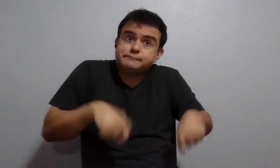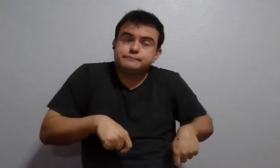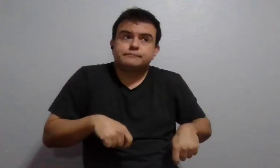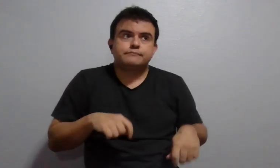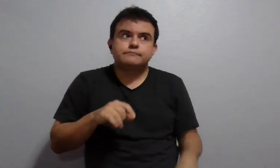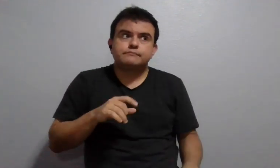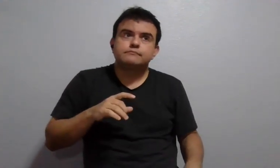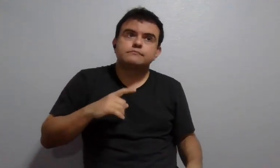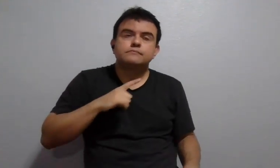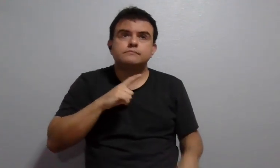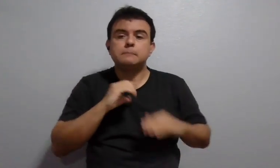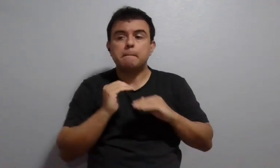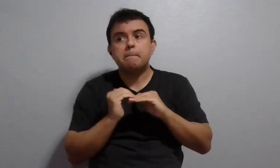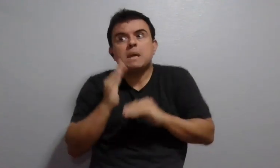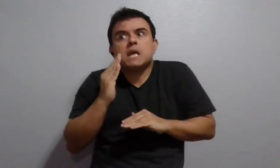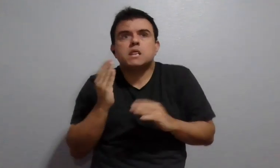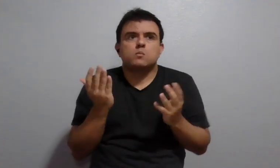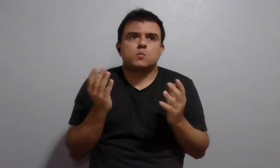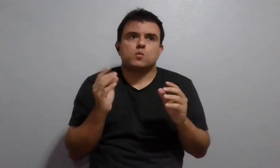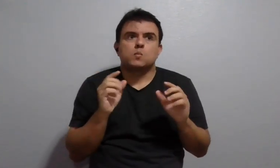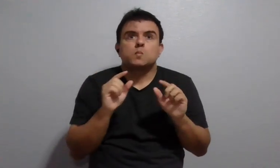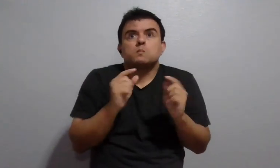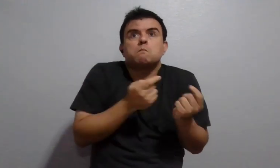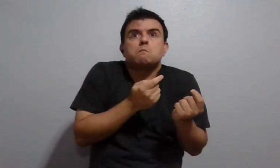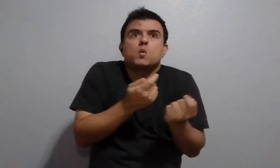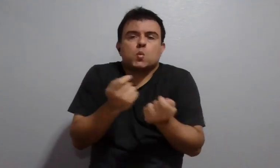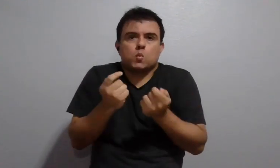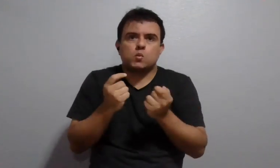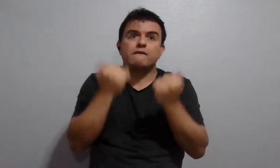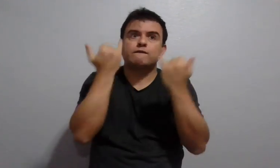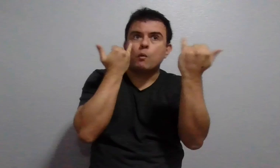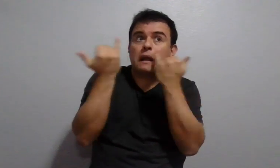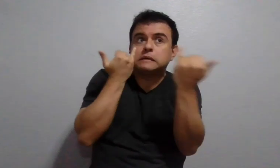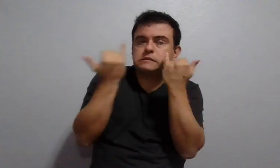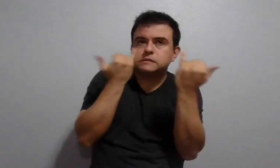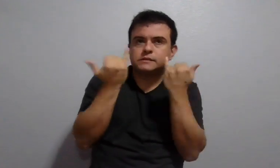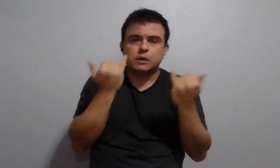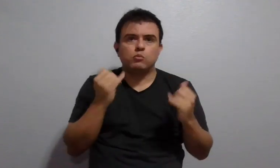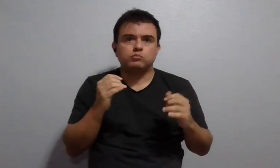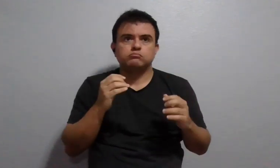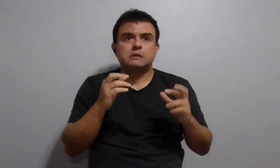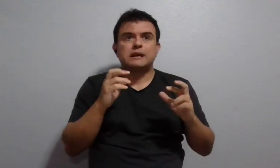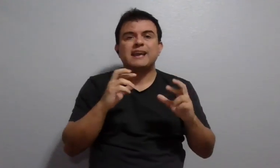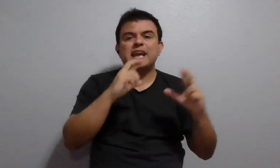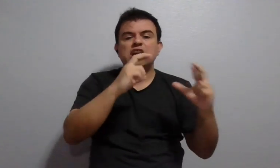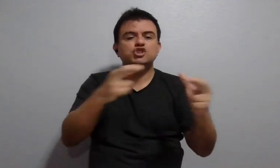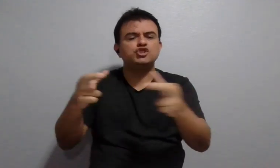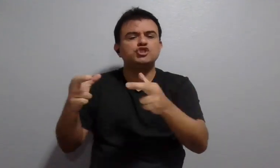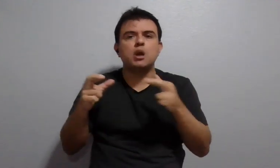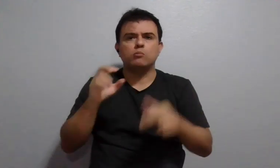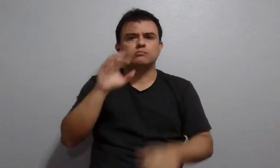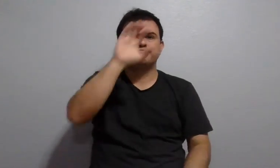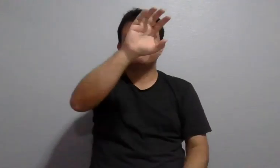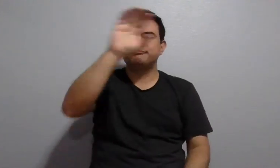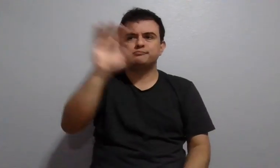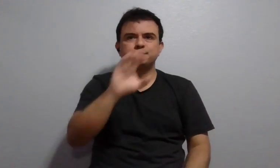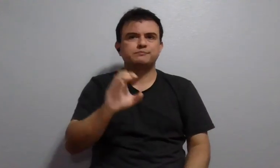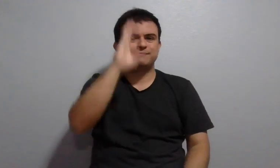o mínimo de informação nas regiões, nas localidades, nas capitais,